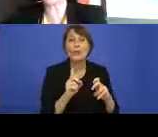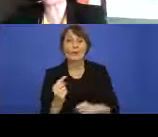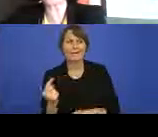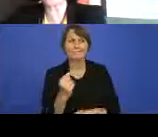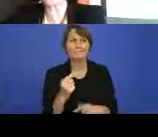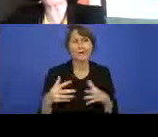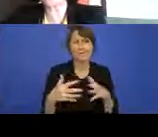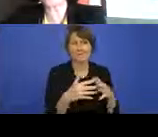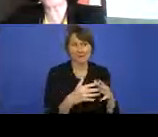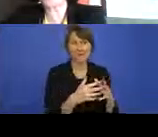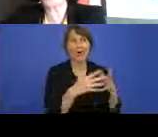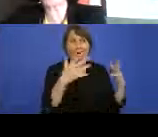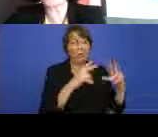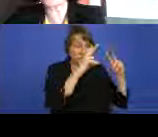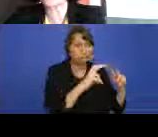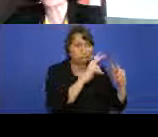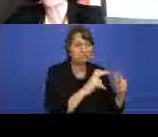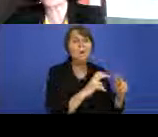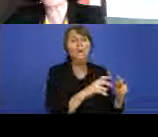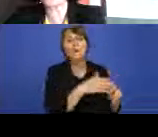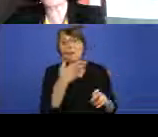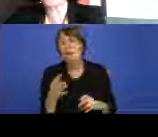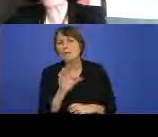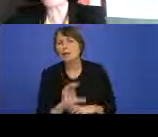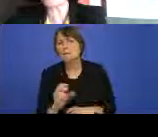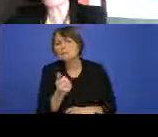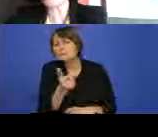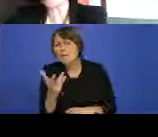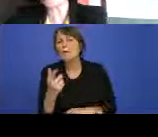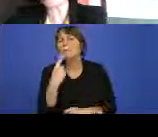nombreux autres pays, notamment à faible revenu, qui